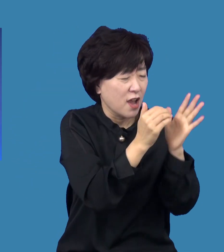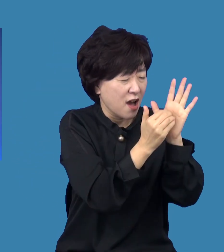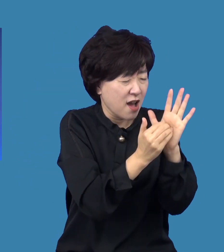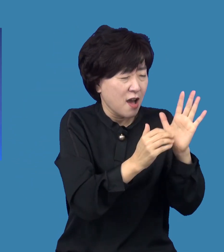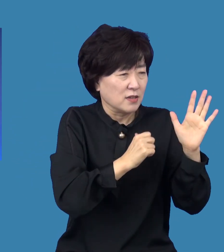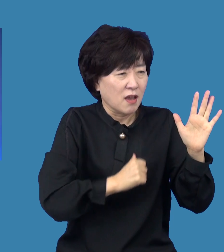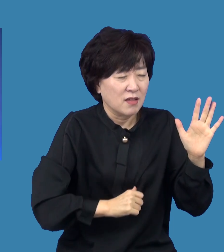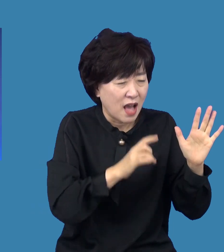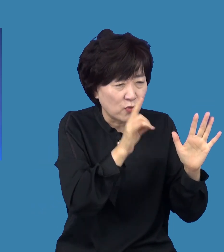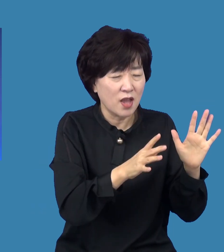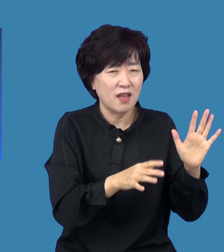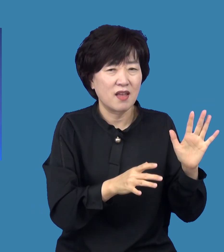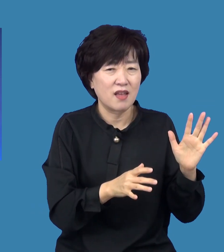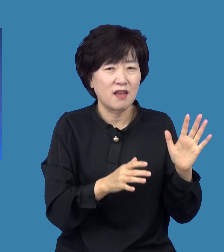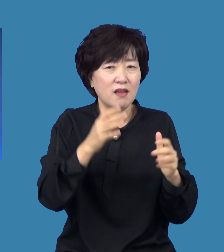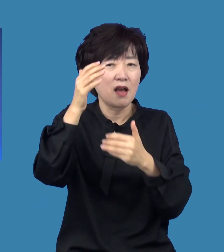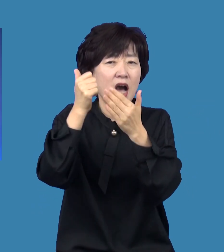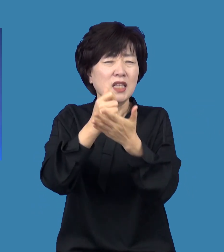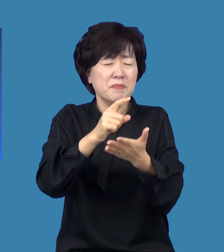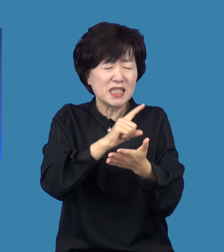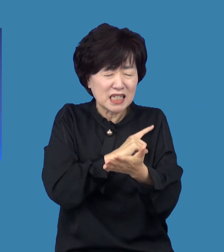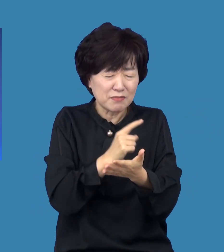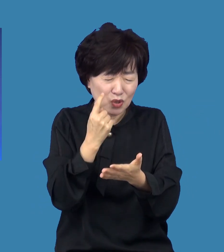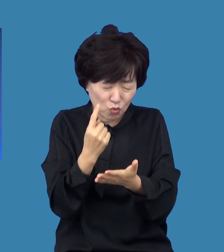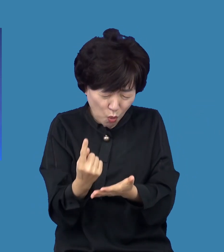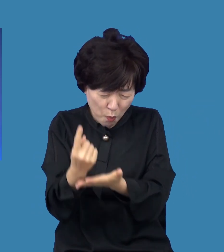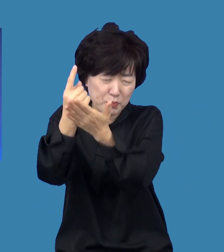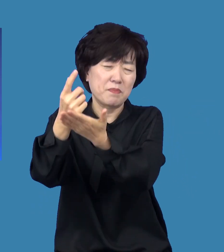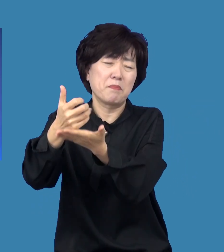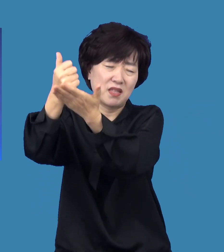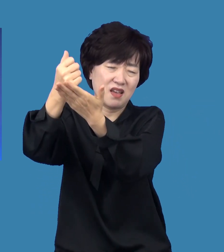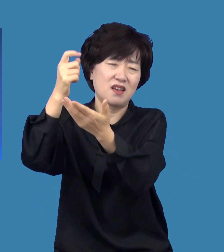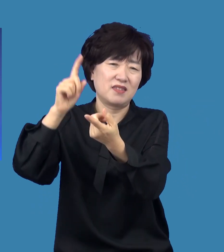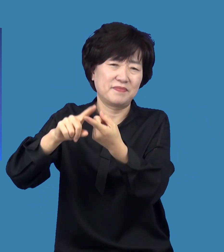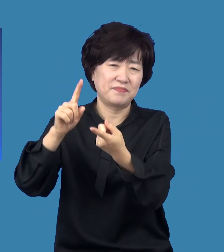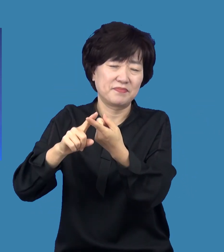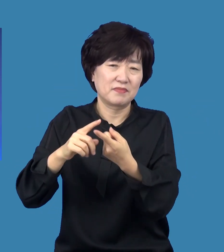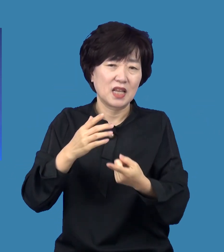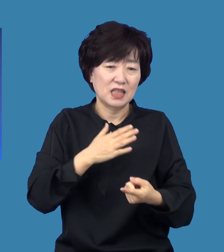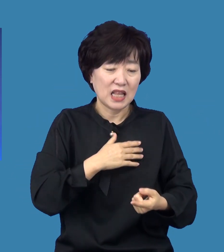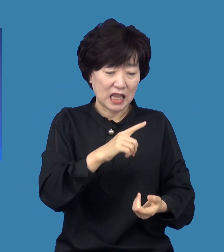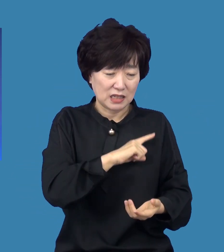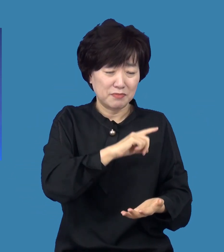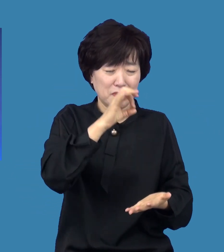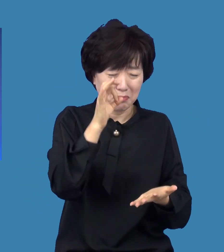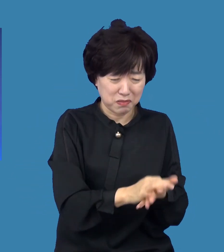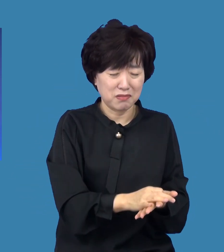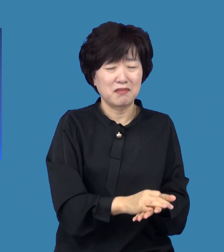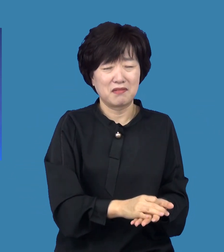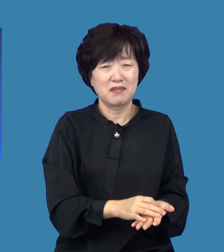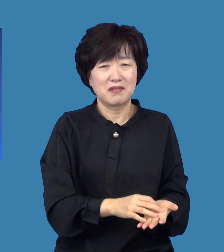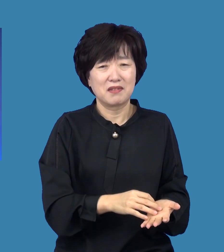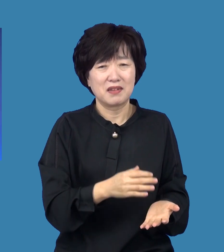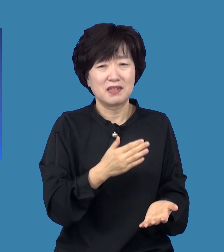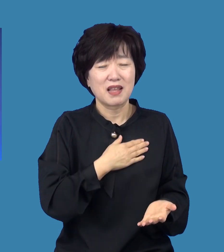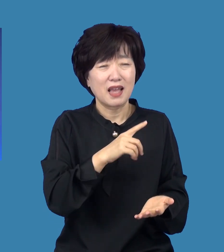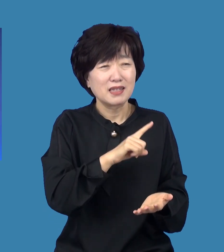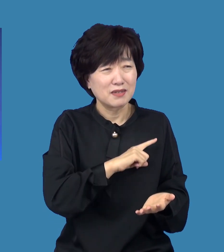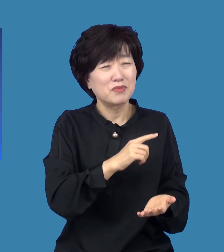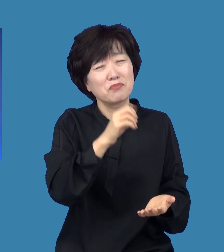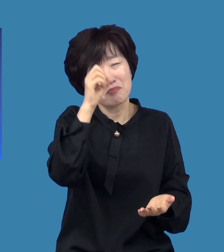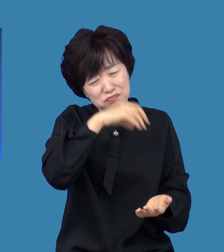아니, 하나님의 이름은 높임을 받으셔야 되지 않습니까? 우리의 이름은 비록 멸시를 당하고 우리의 이름은 비록 모욕을